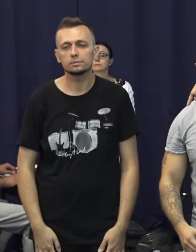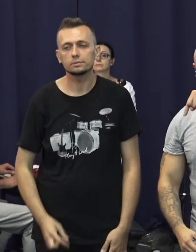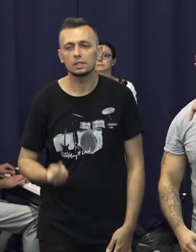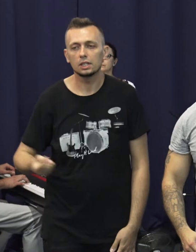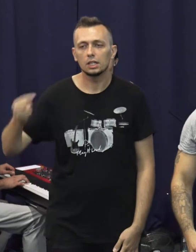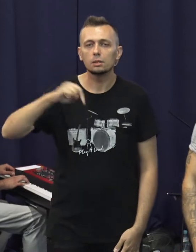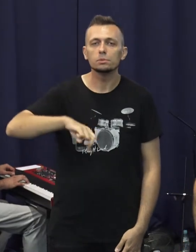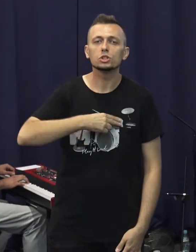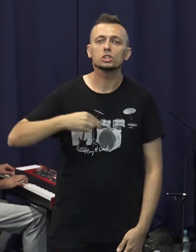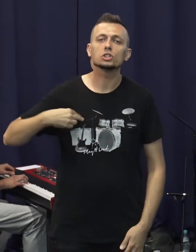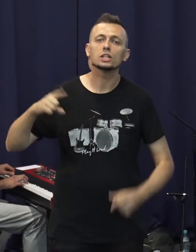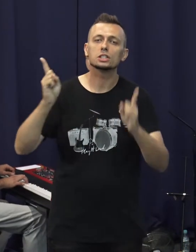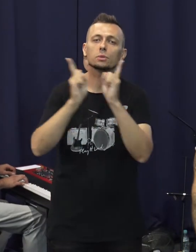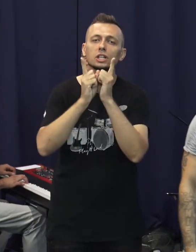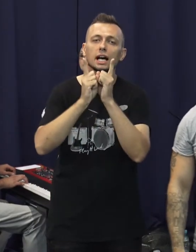przyjdź na nasze spotkanie.